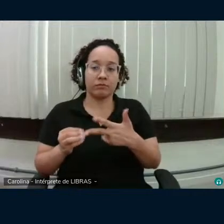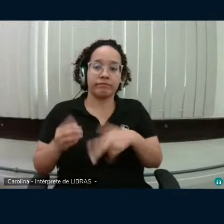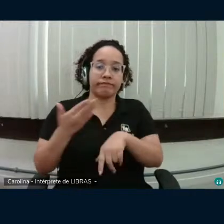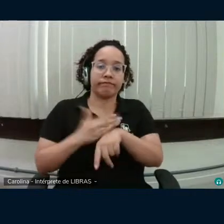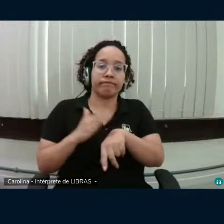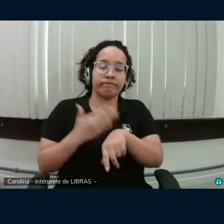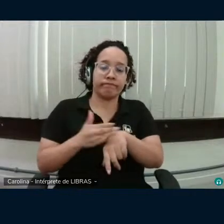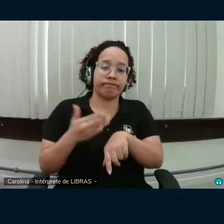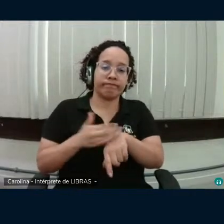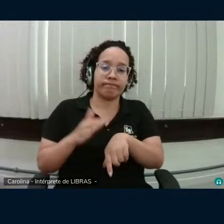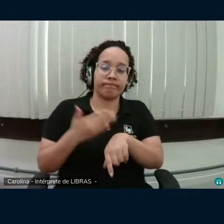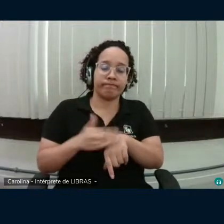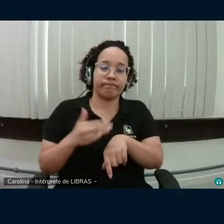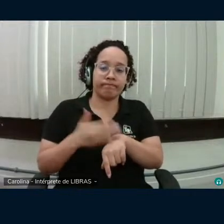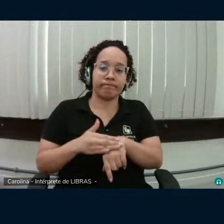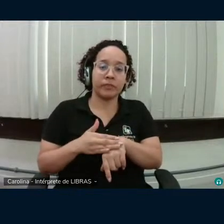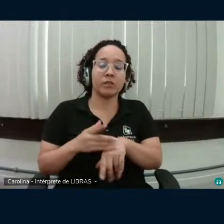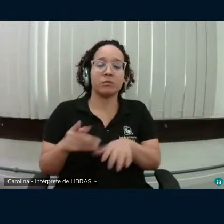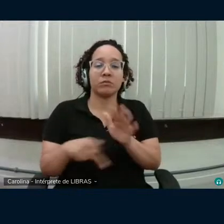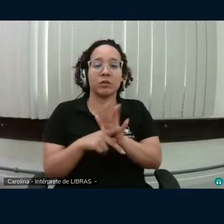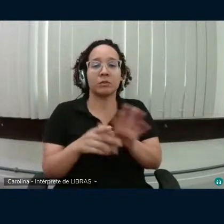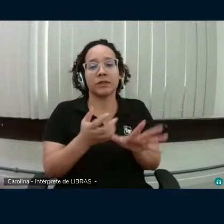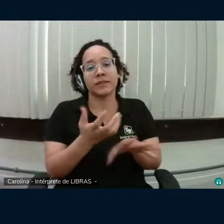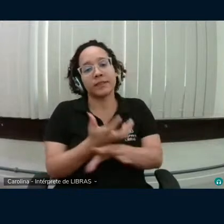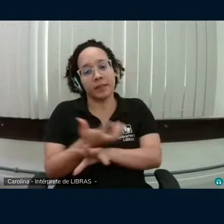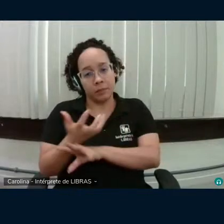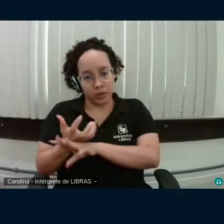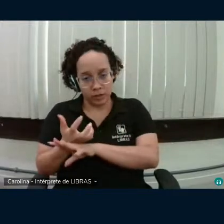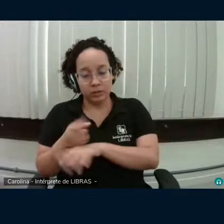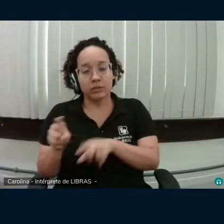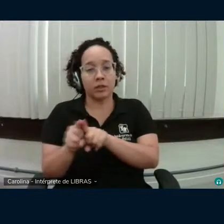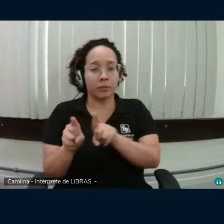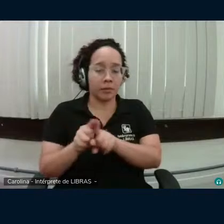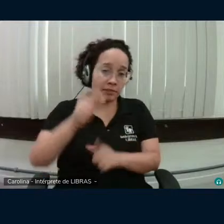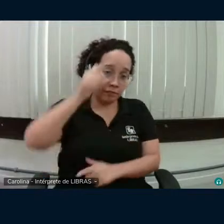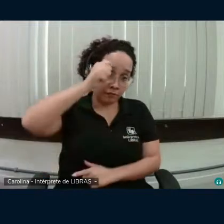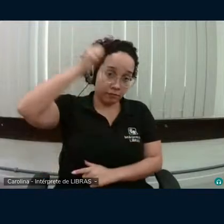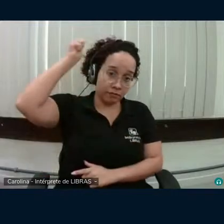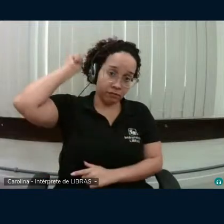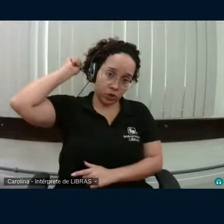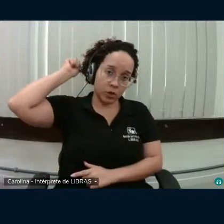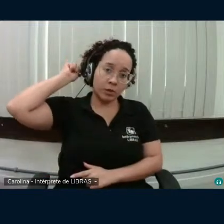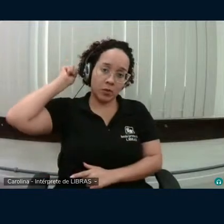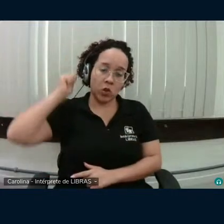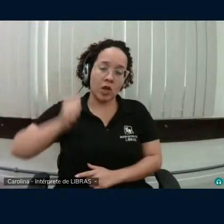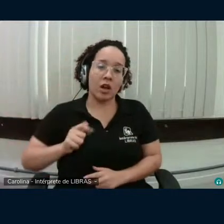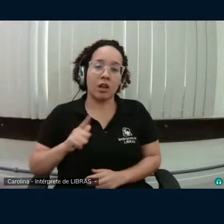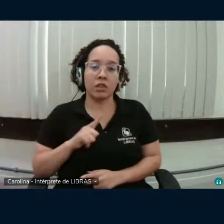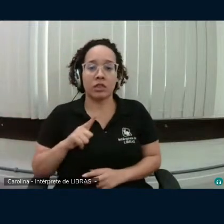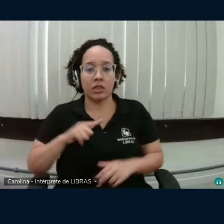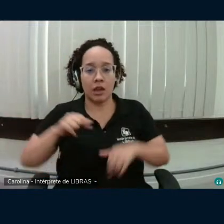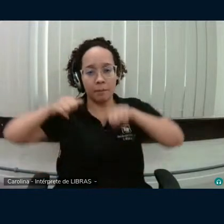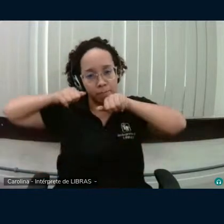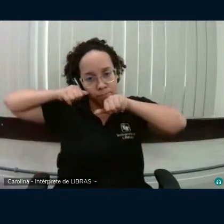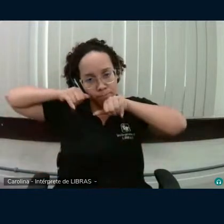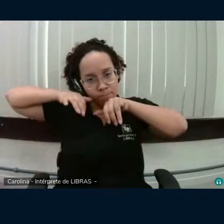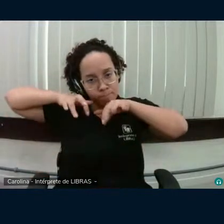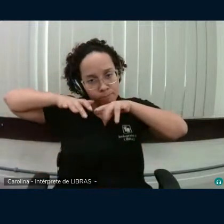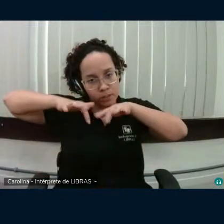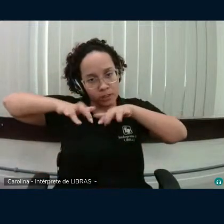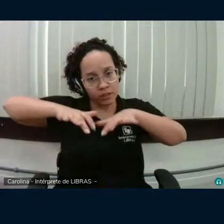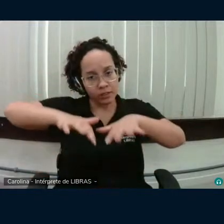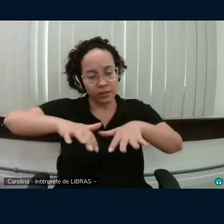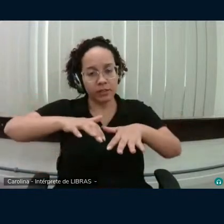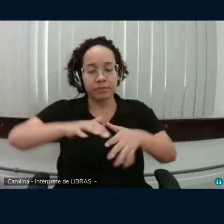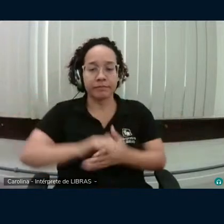vestibulares? E aí, é claro que perpetua pela lógica